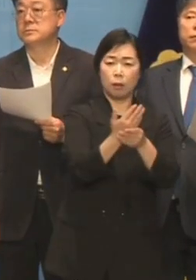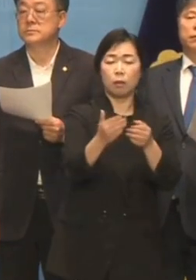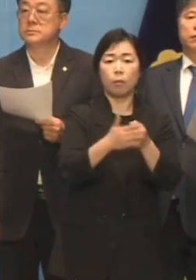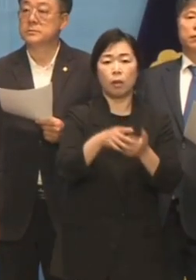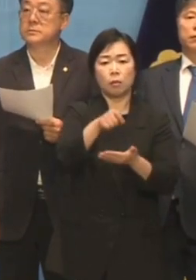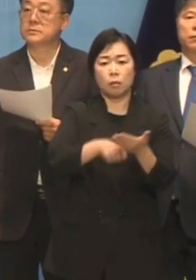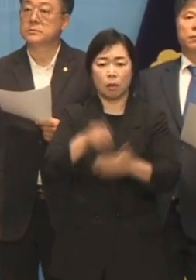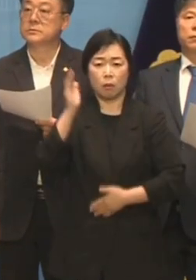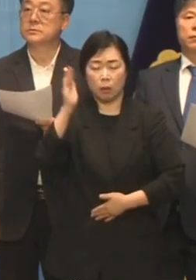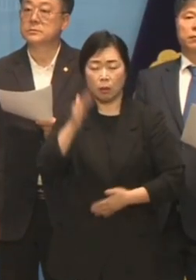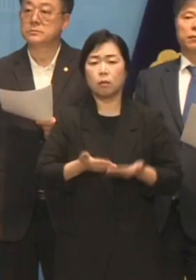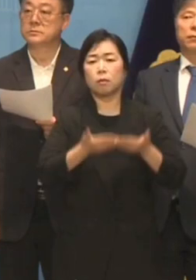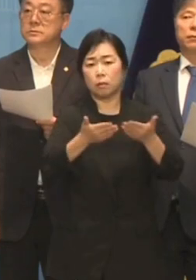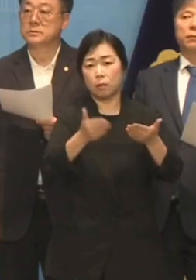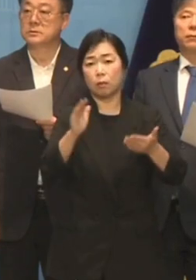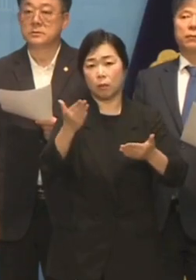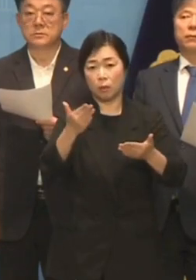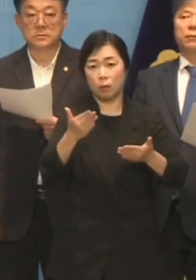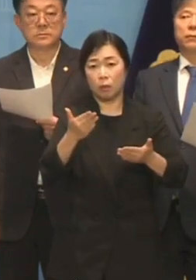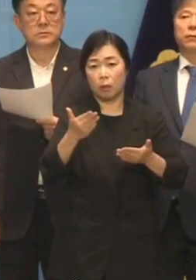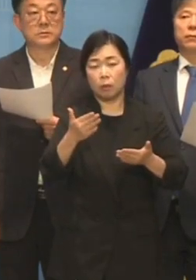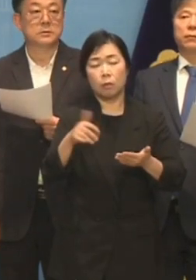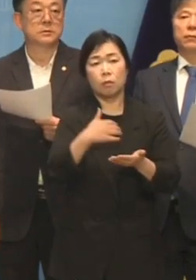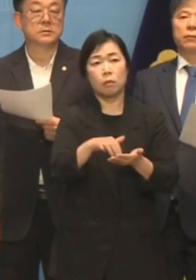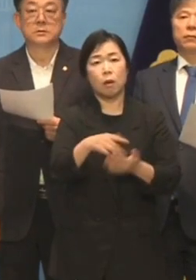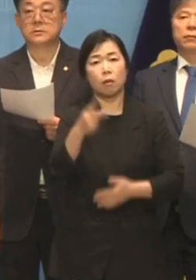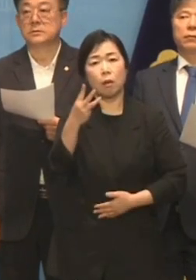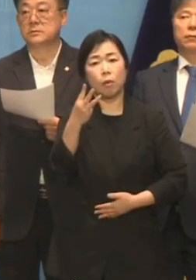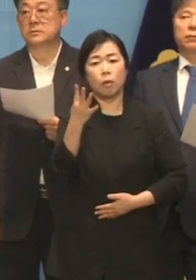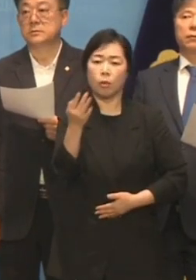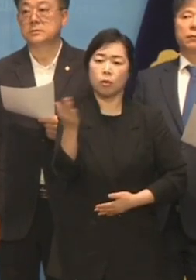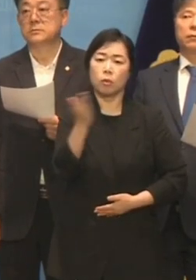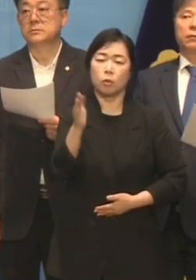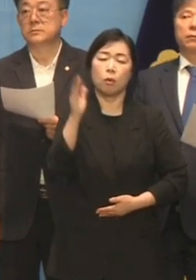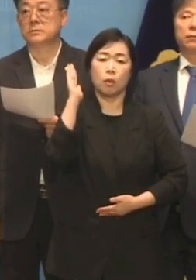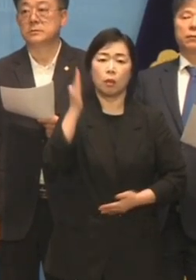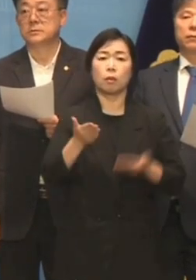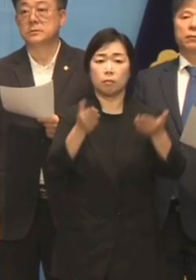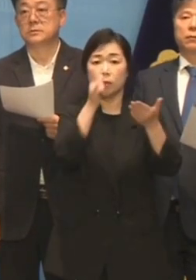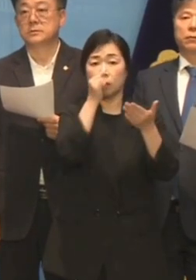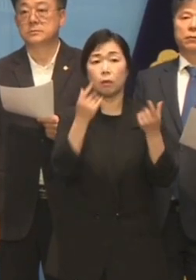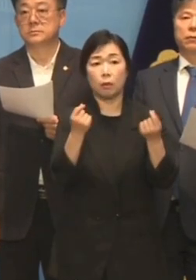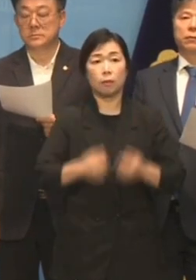이 기자회견장에 선 것만 해도 벌써 서너 번째 된 것 같습니다.